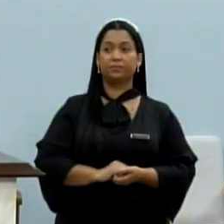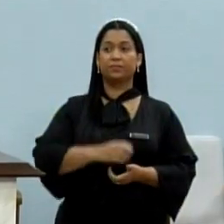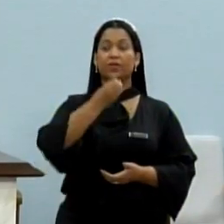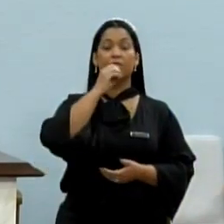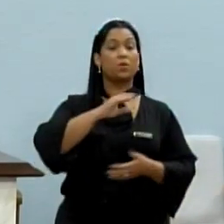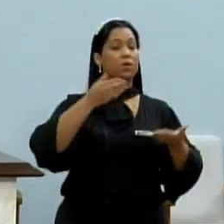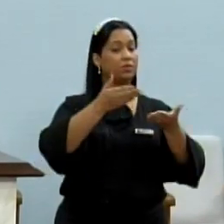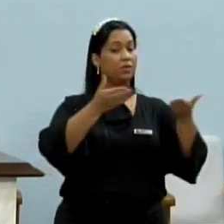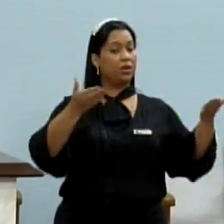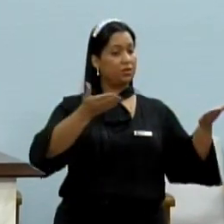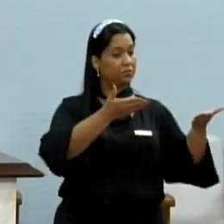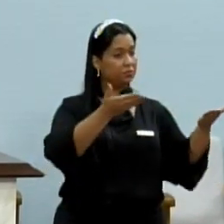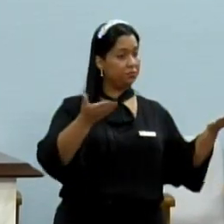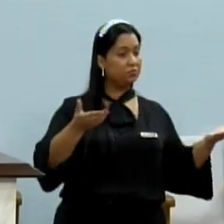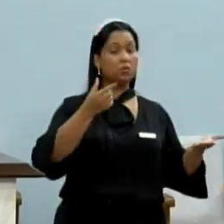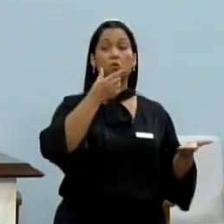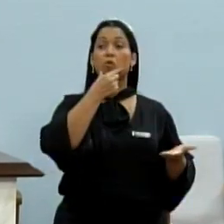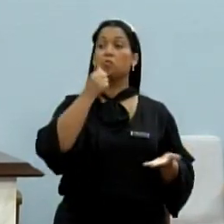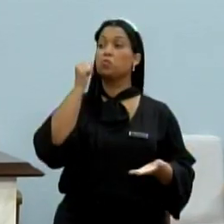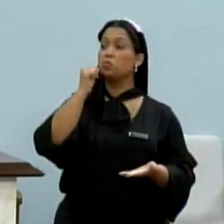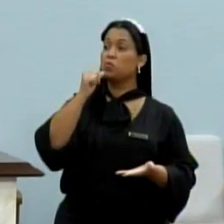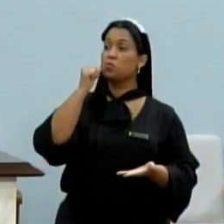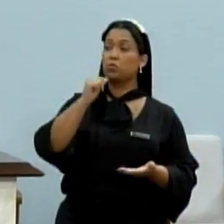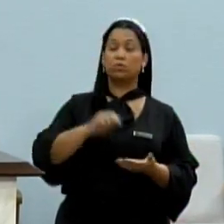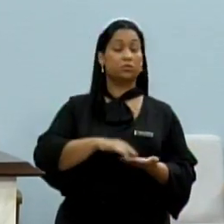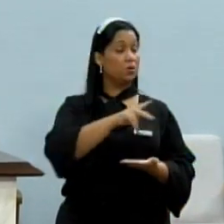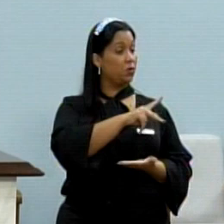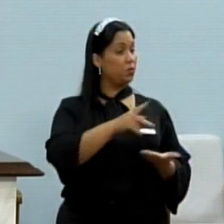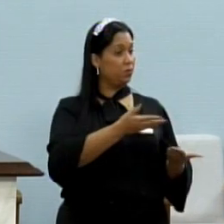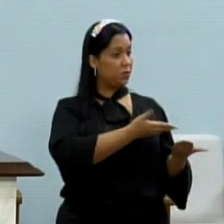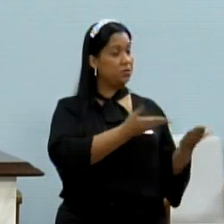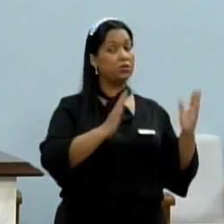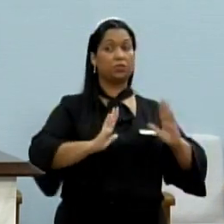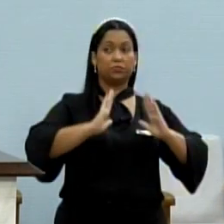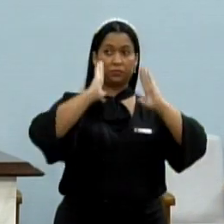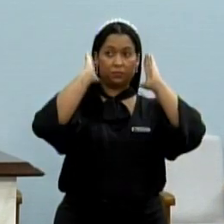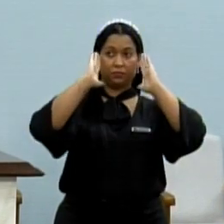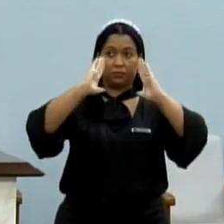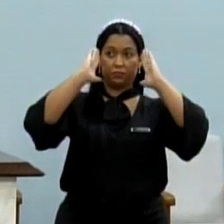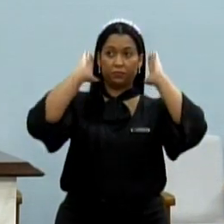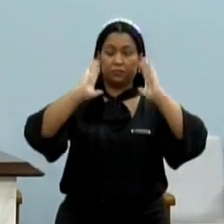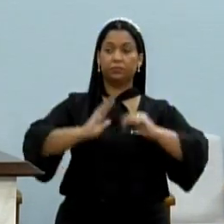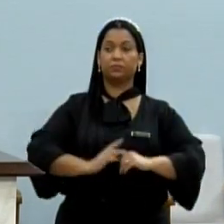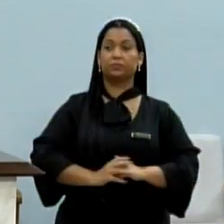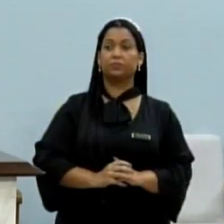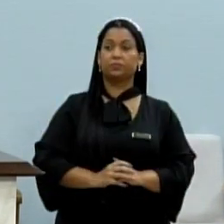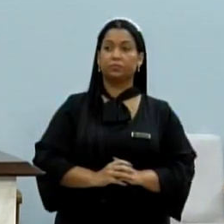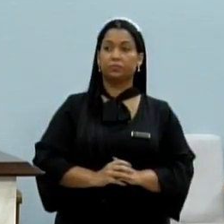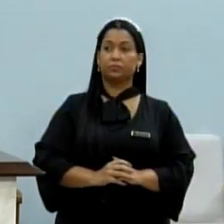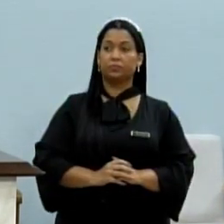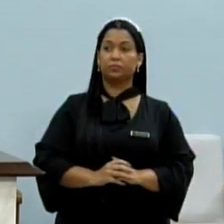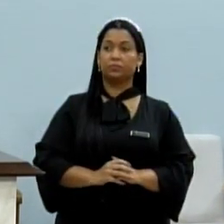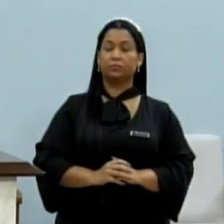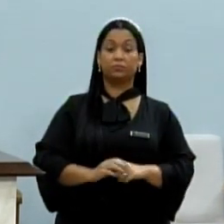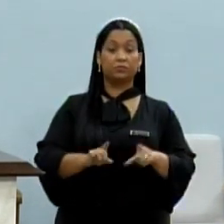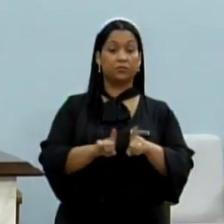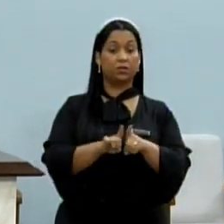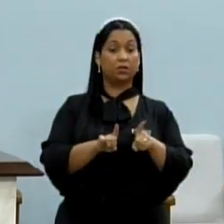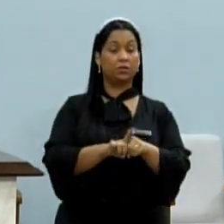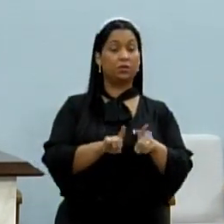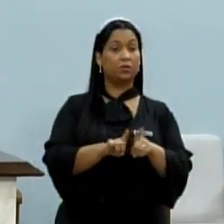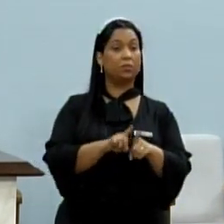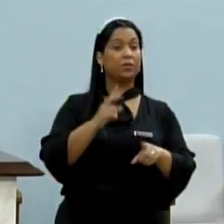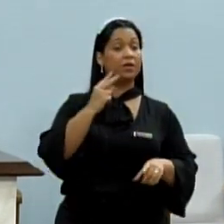Boa tarde, senhoras e senhores. Excelentíssimo senhor presidente desta casa, vereador Paulo Paulera. Excelentíssimo